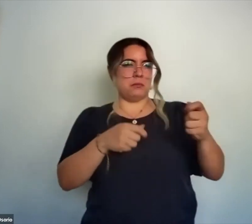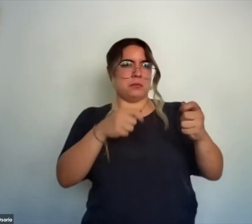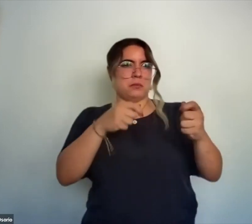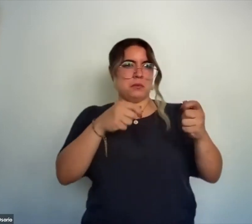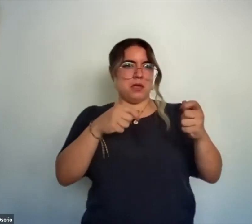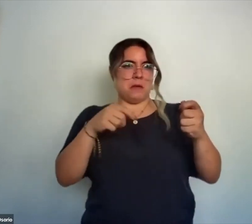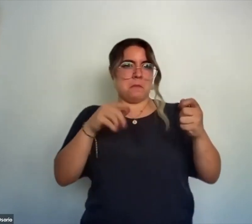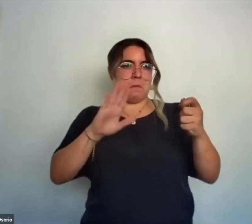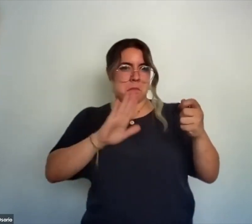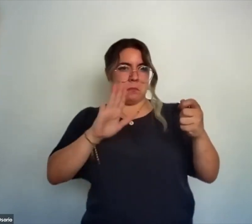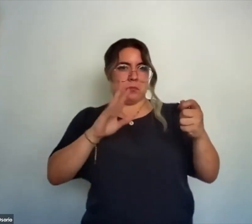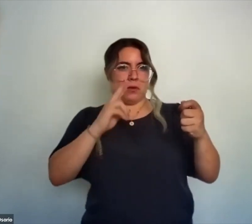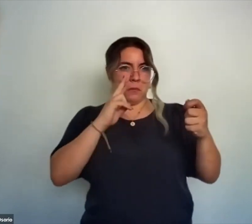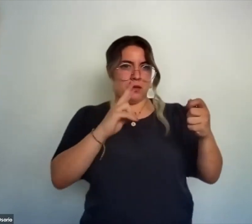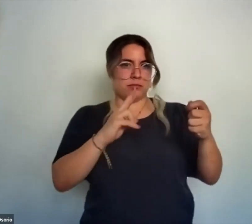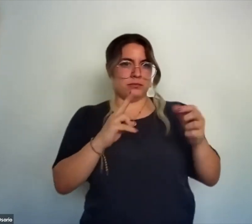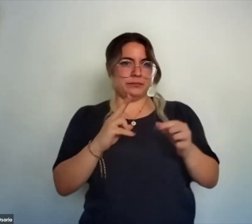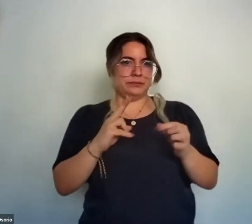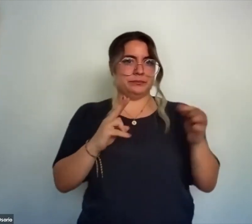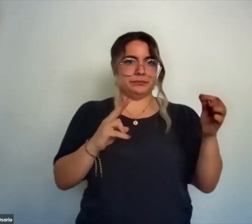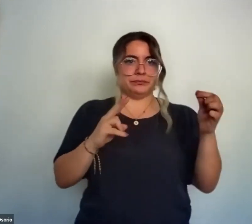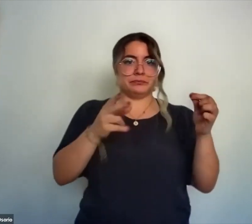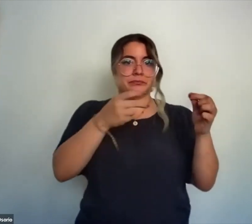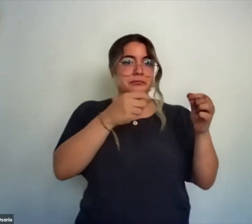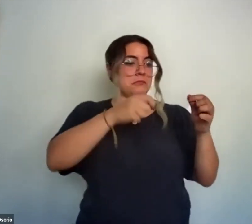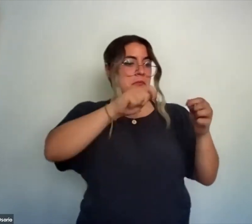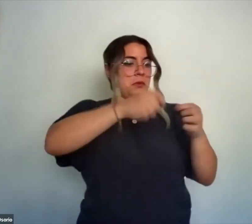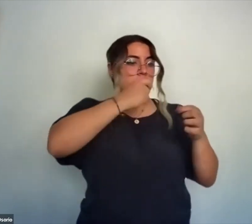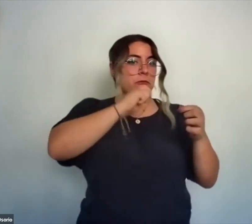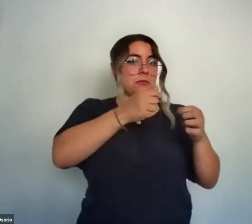una tachita de mezcal. Salud.